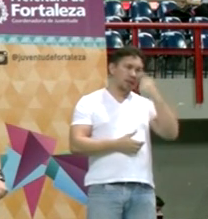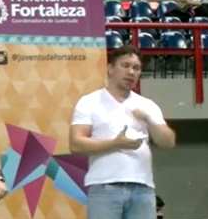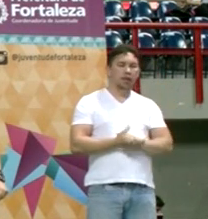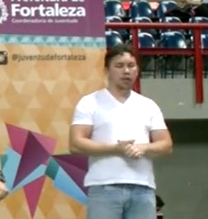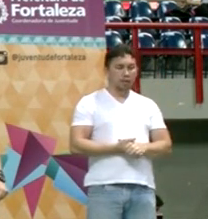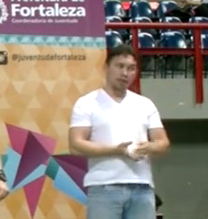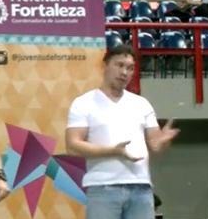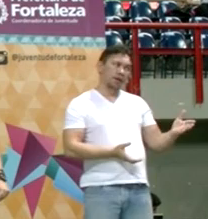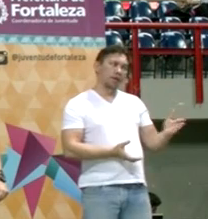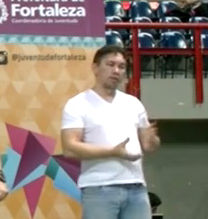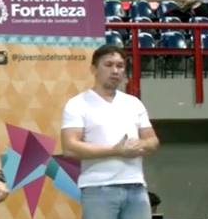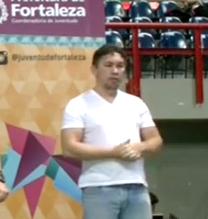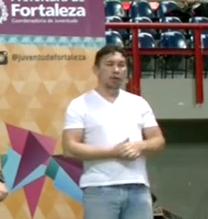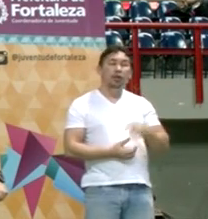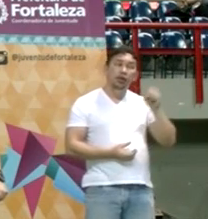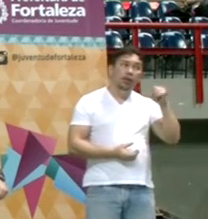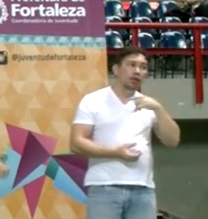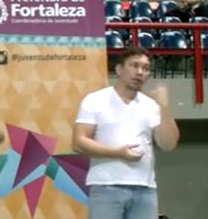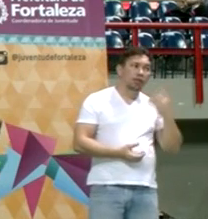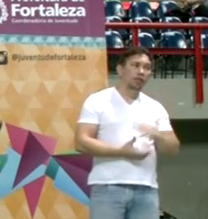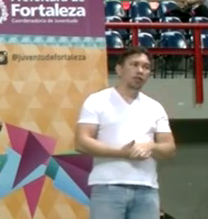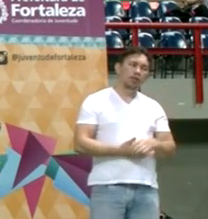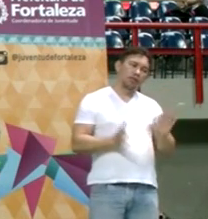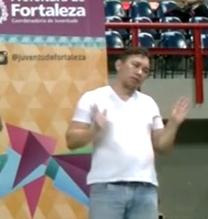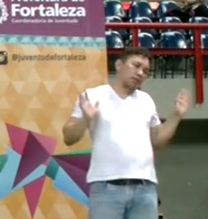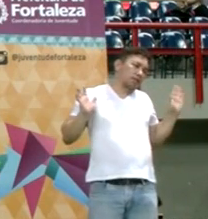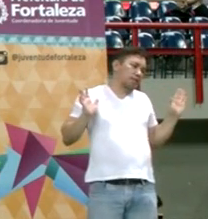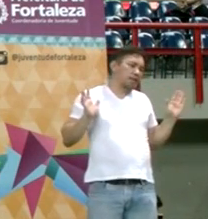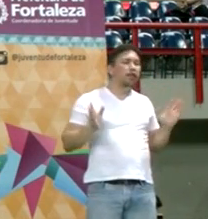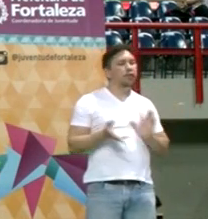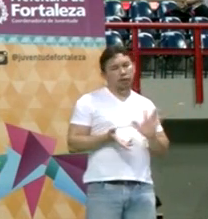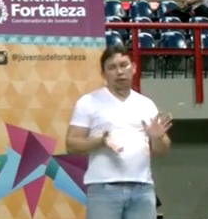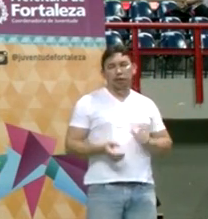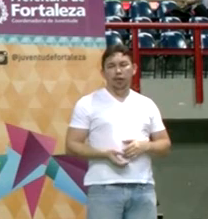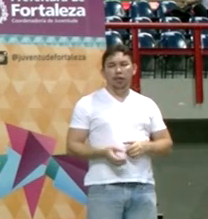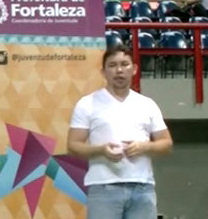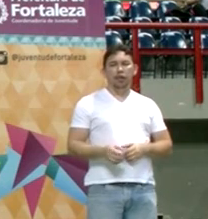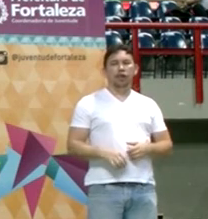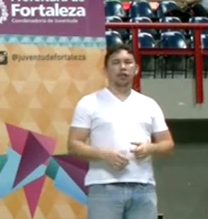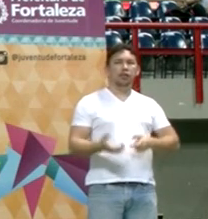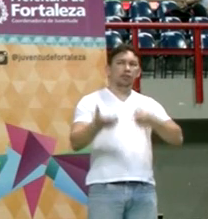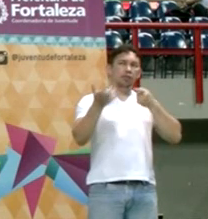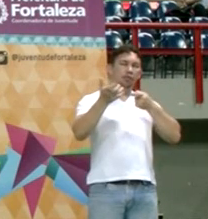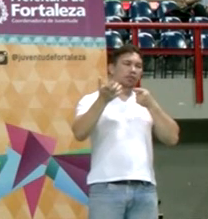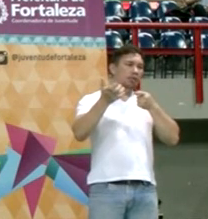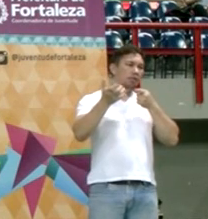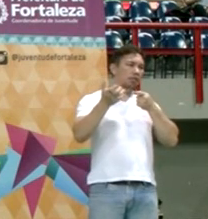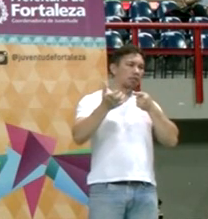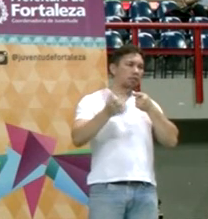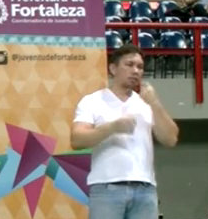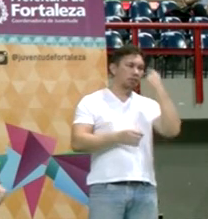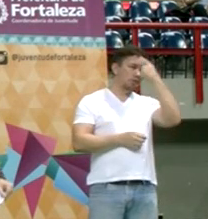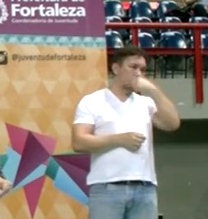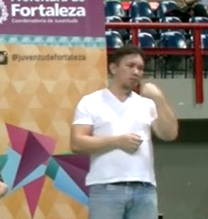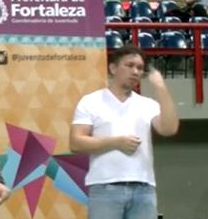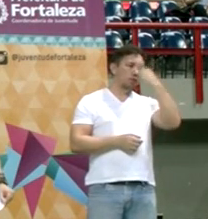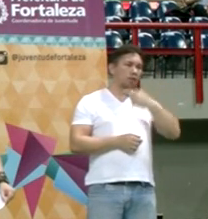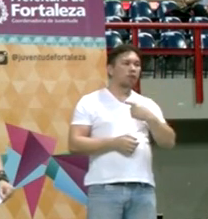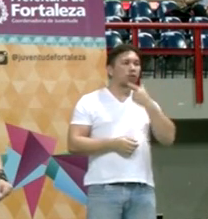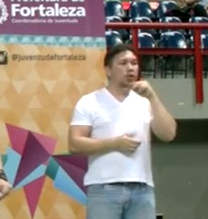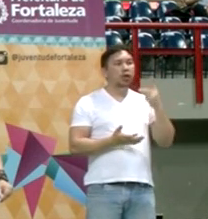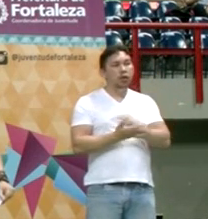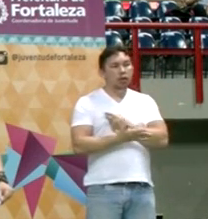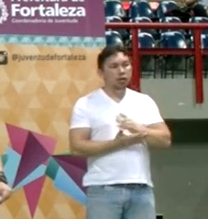Mas, e se ele não morrer? Aí nós estamos lascados. Mas vamos lá. Aí atiraram o Rasputin só no rosto. Sabe o que foi que